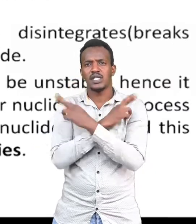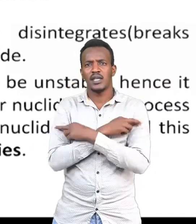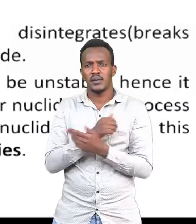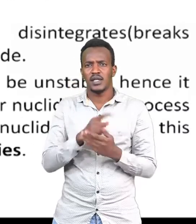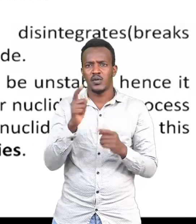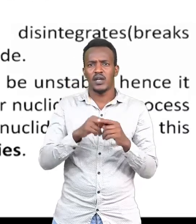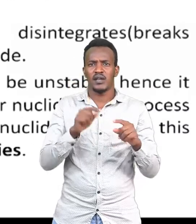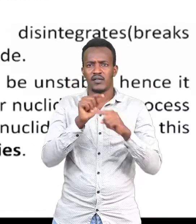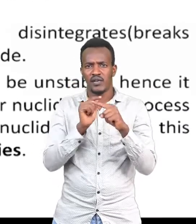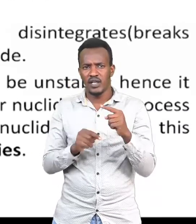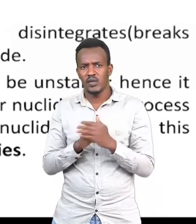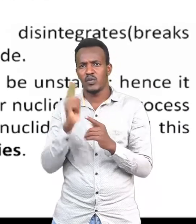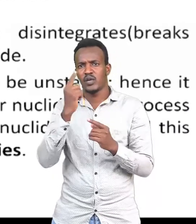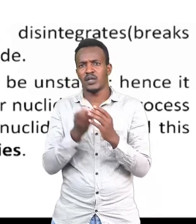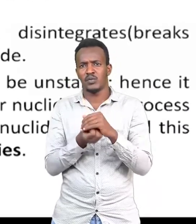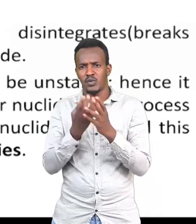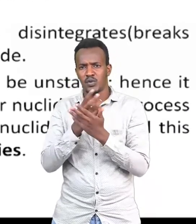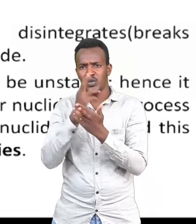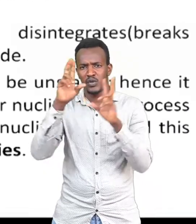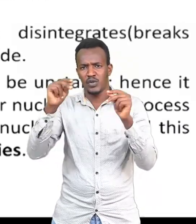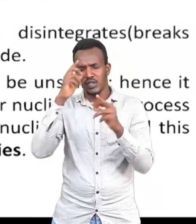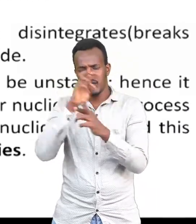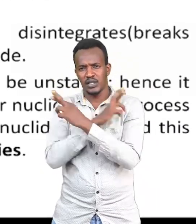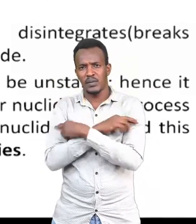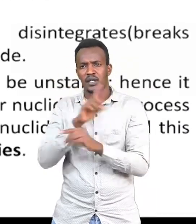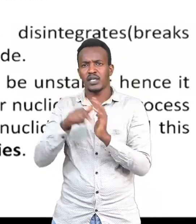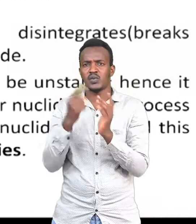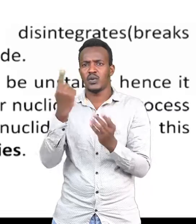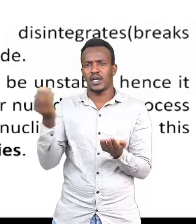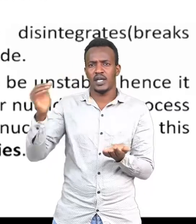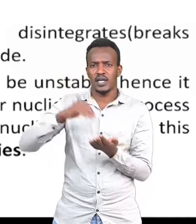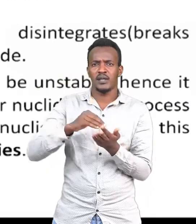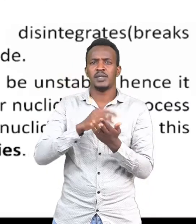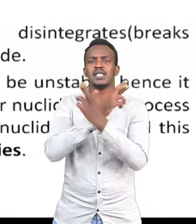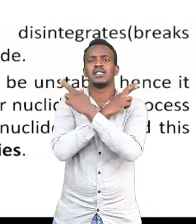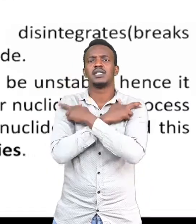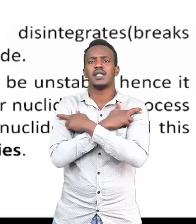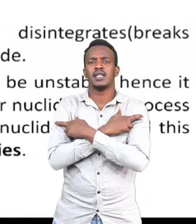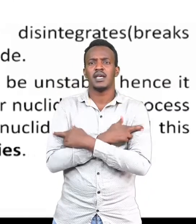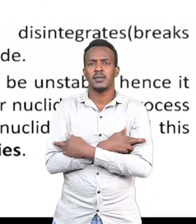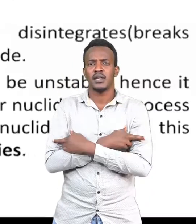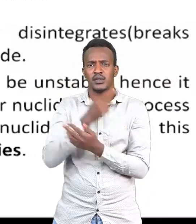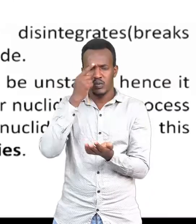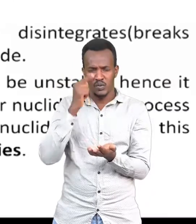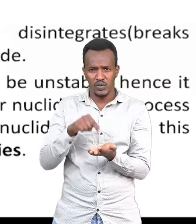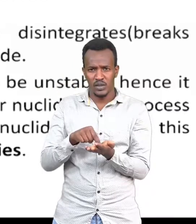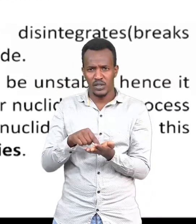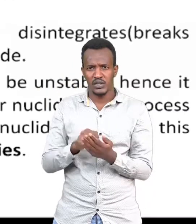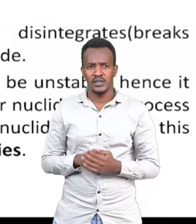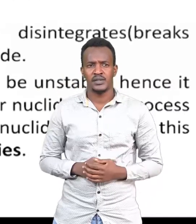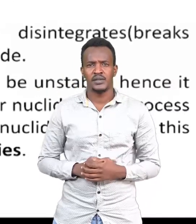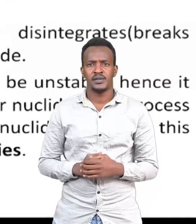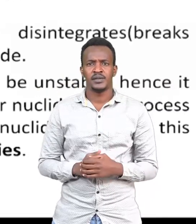saaro nucleus kaleoo unstable ah haddana ay sii qaybsamaso ilaa laga soo gaarayo stable nucleus-ka. Habkaasa waxaa loo yaqaanaa dhikey